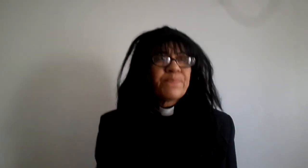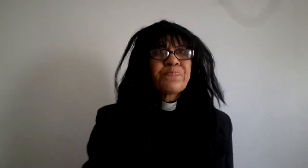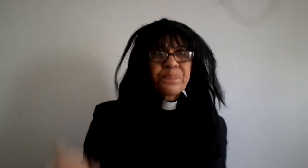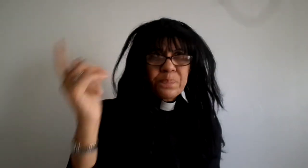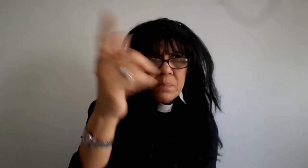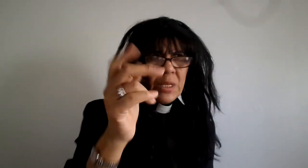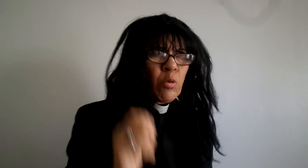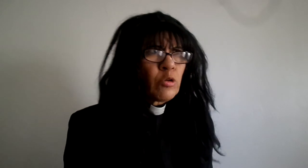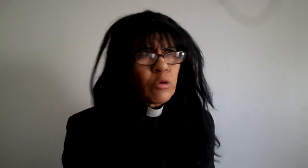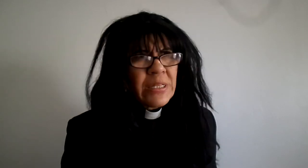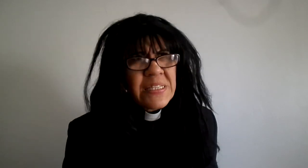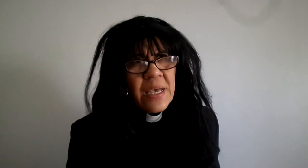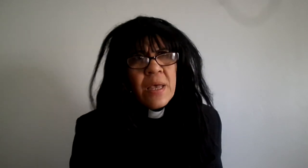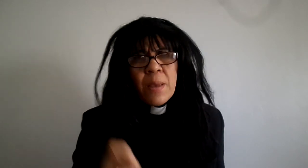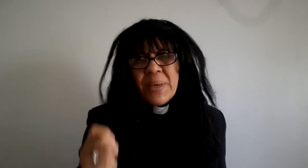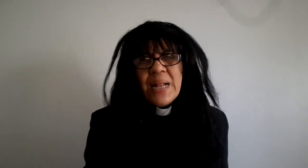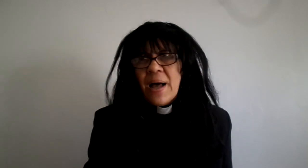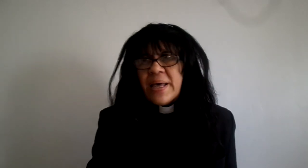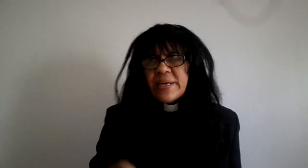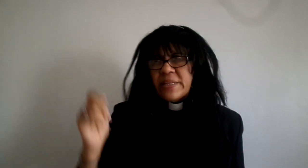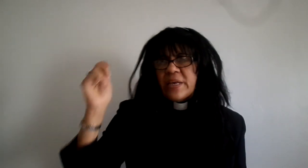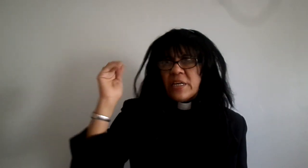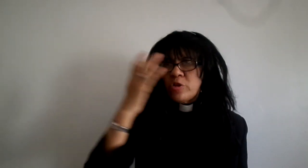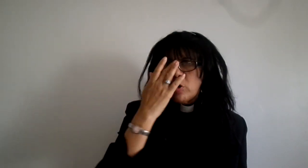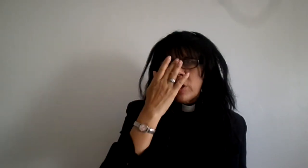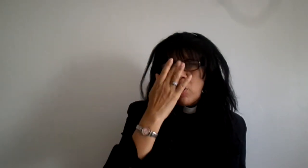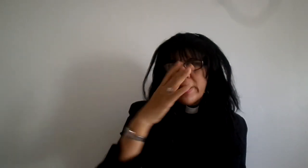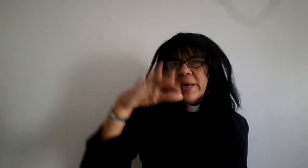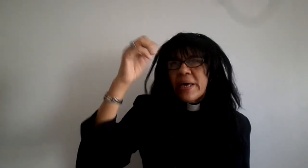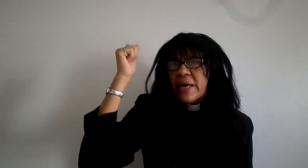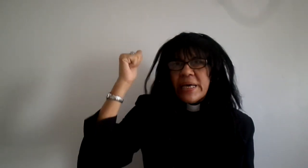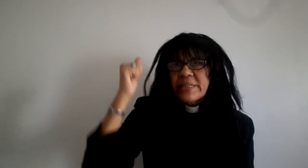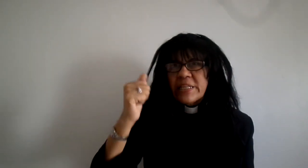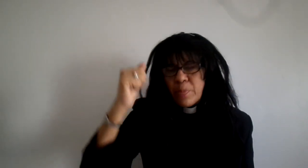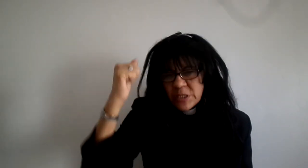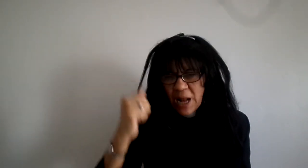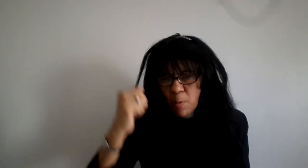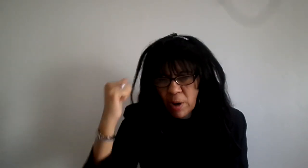Cuando tú le dices, mira, Dios dijo que te pusieras a buscar...